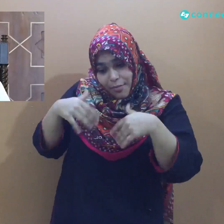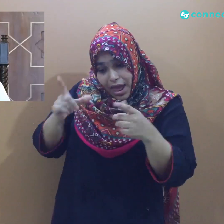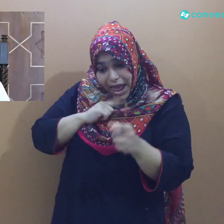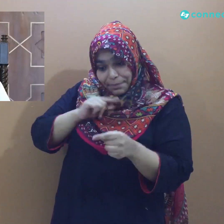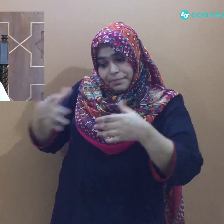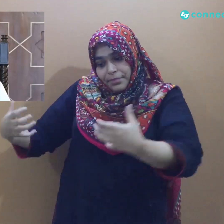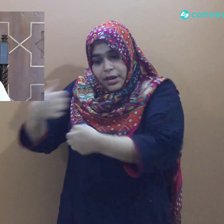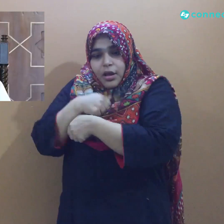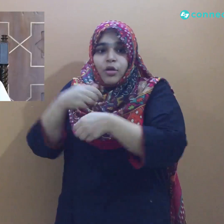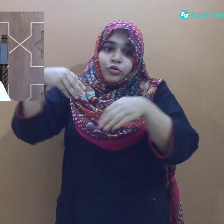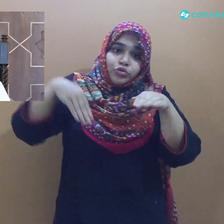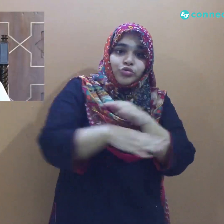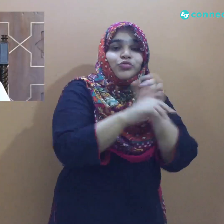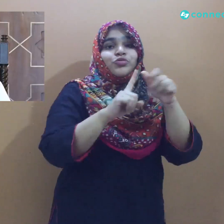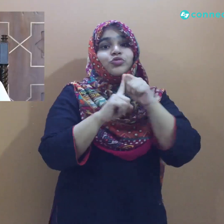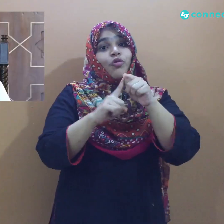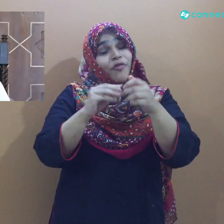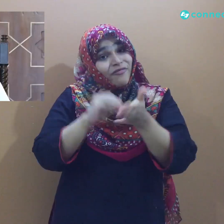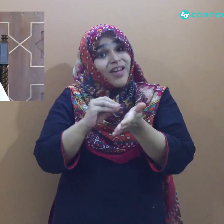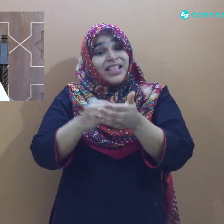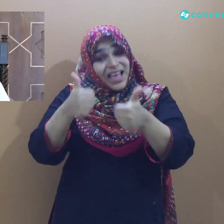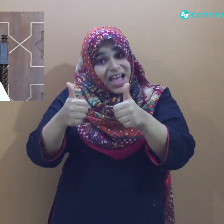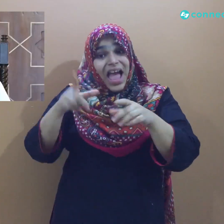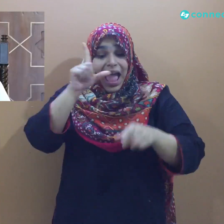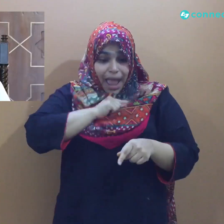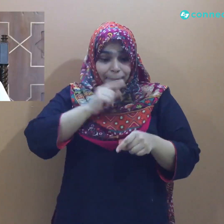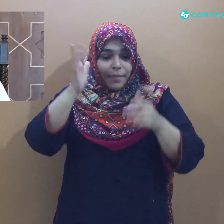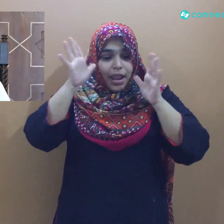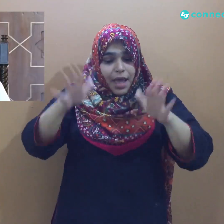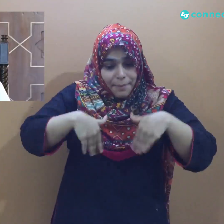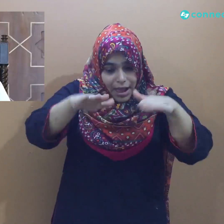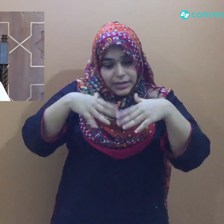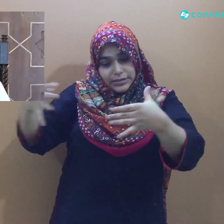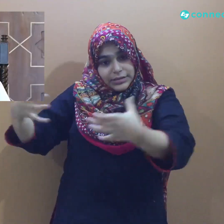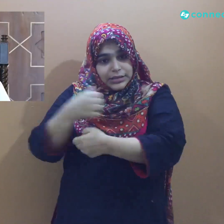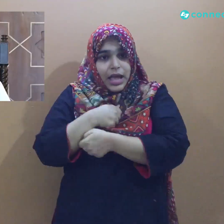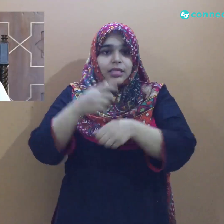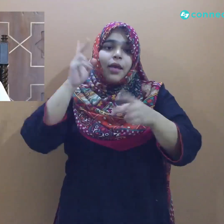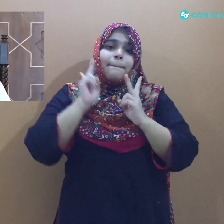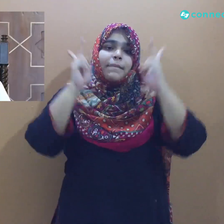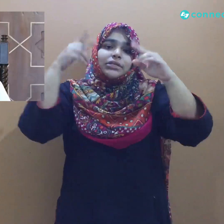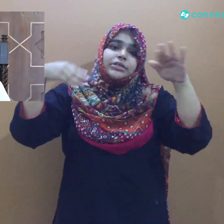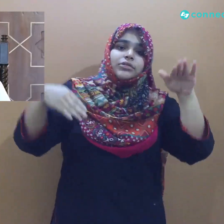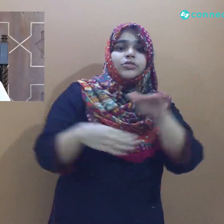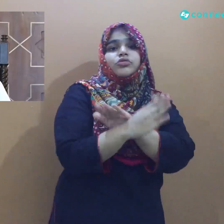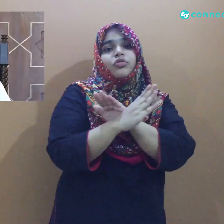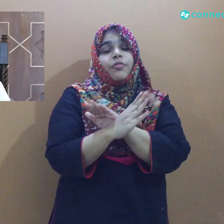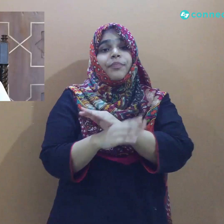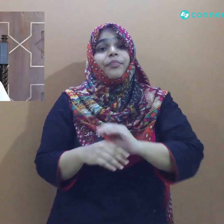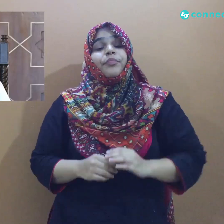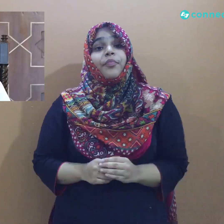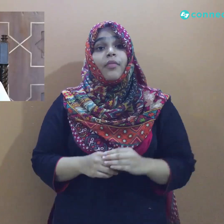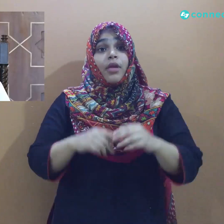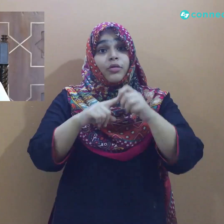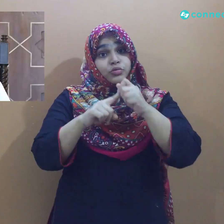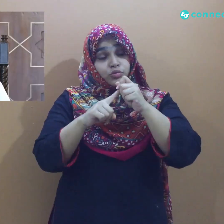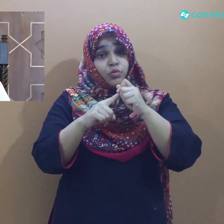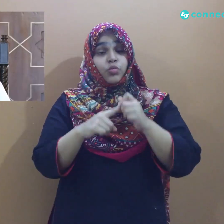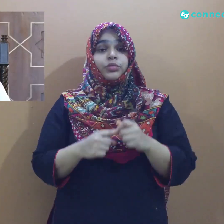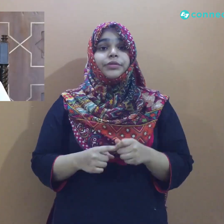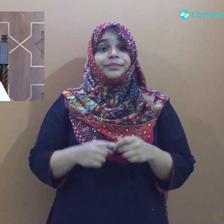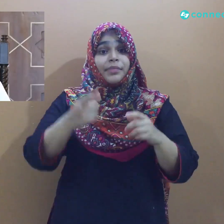ایسا ضرور کریں، اس کو انکریج کیا جا رہا ہے۔ چوتھا نقطہ ہے کہ نماز سے پیشتر اور بعد